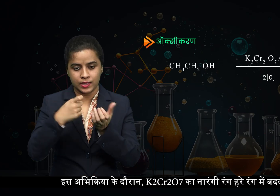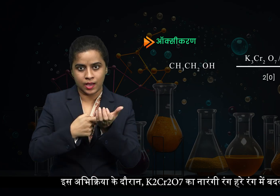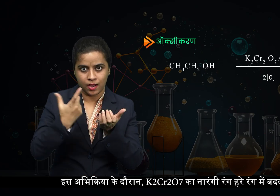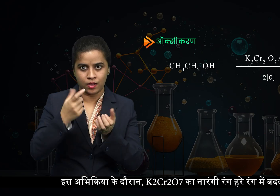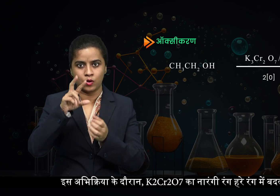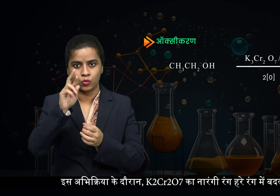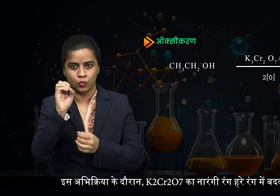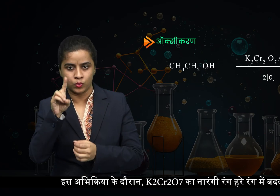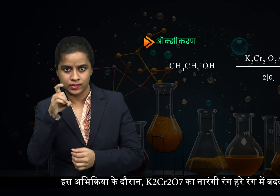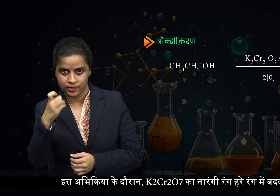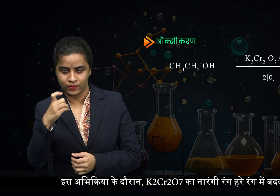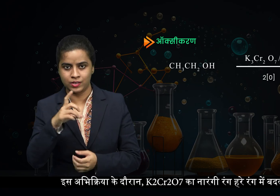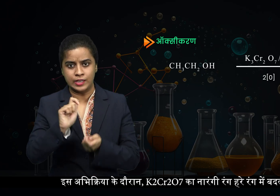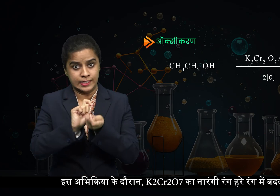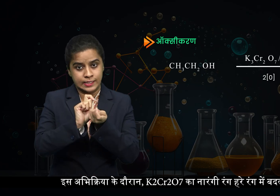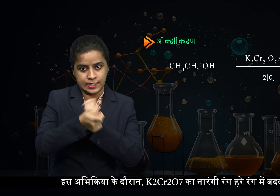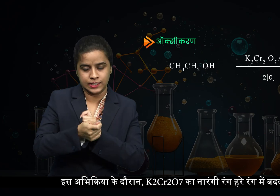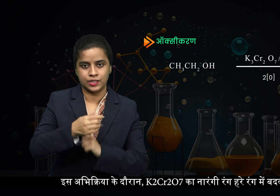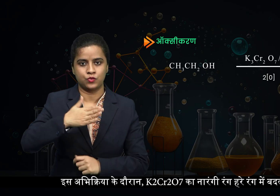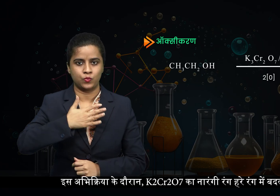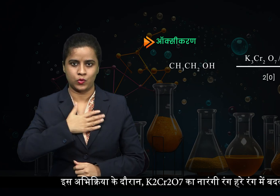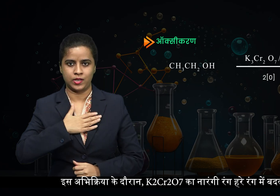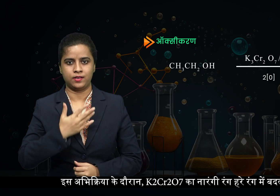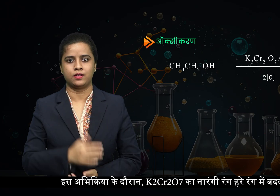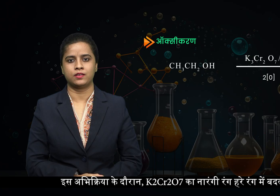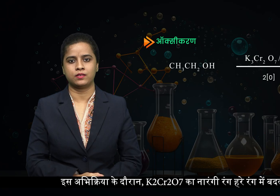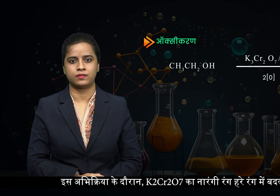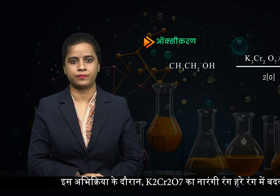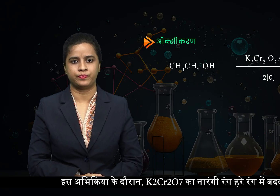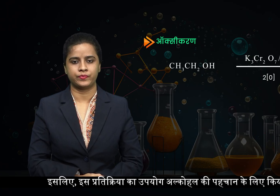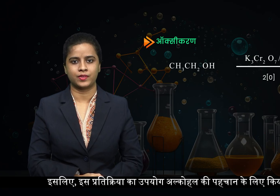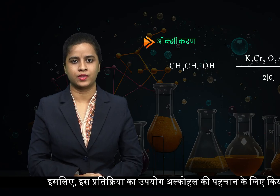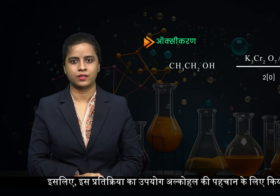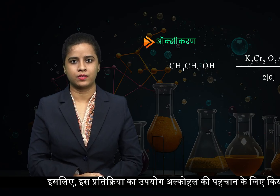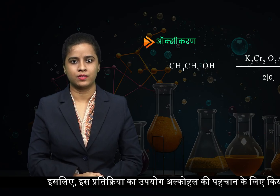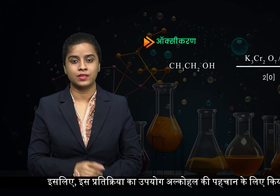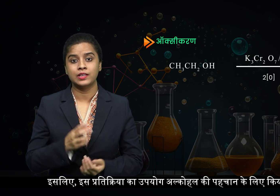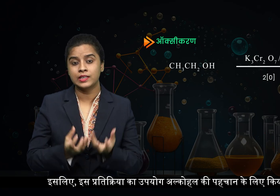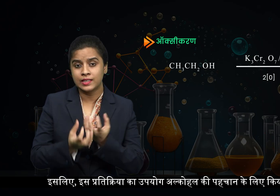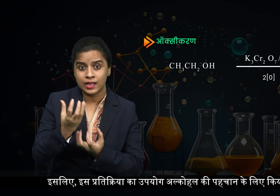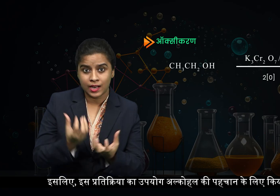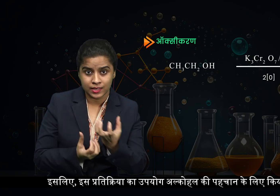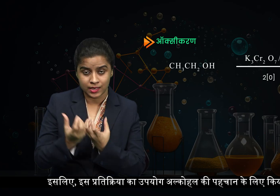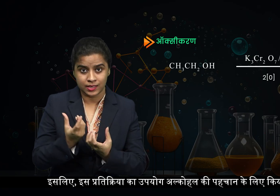K2Cr207 का नारंगी रंग हरे रंग में बदल जाता है। इसलिए इस प्रतिक्रिया का